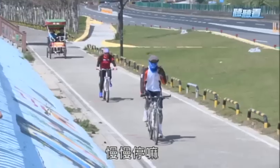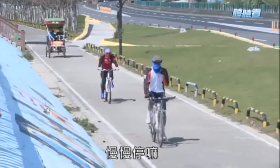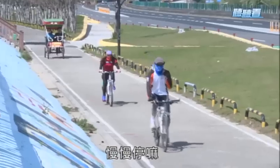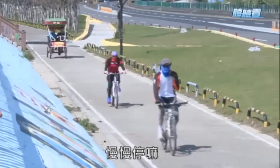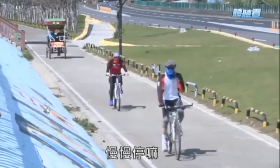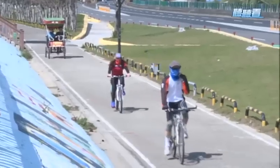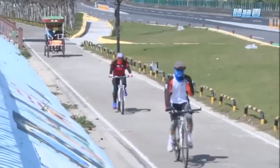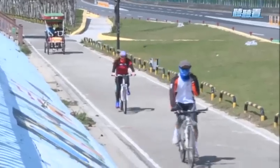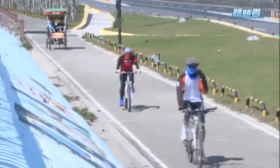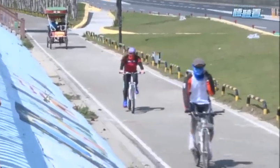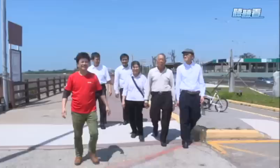嘛。哎，